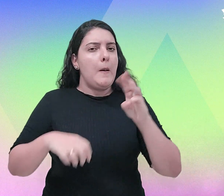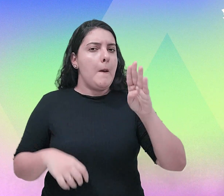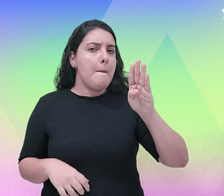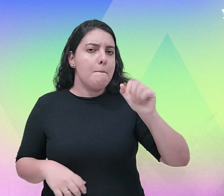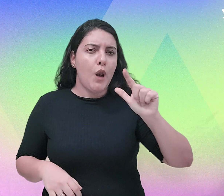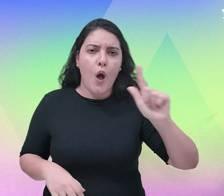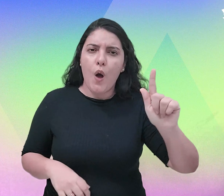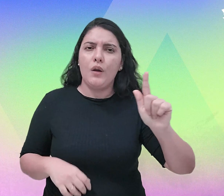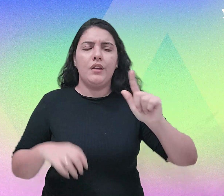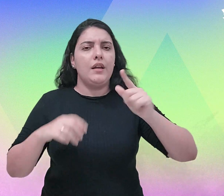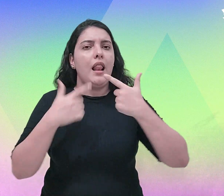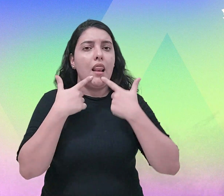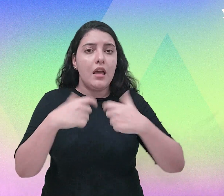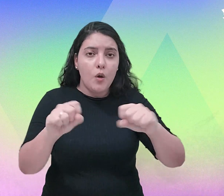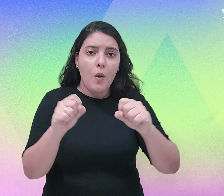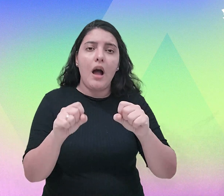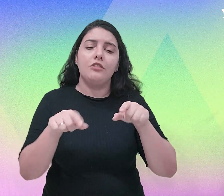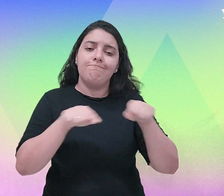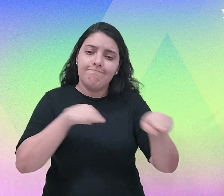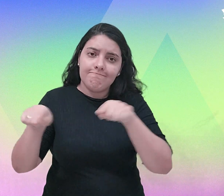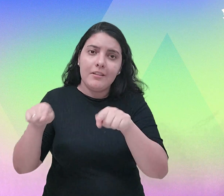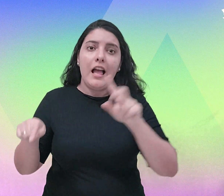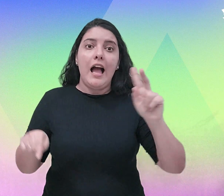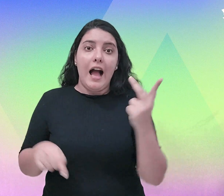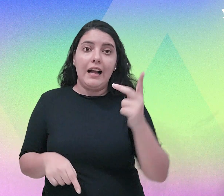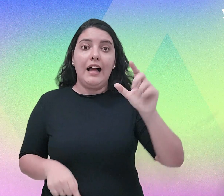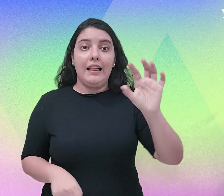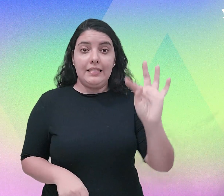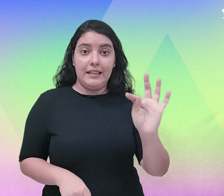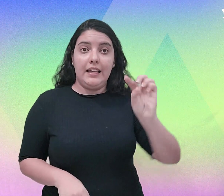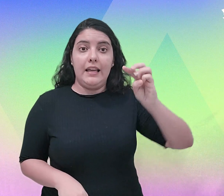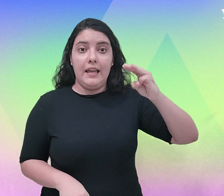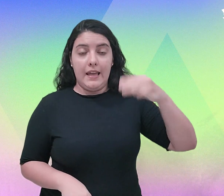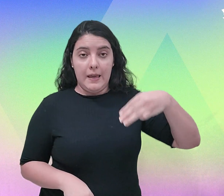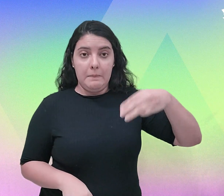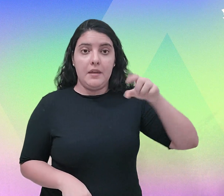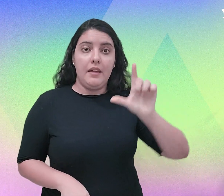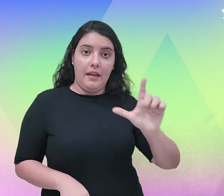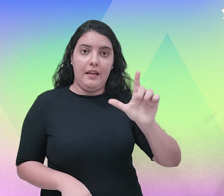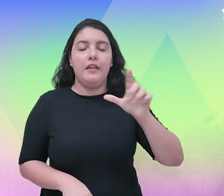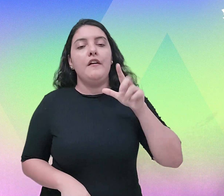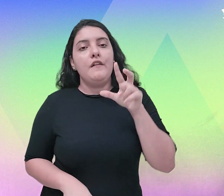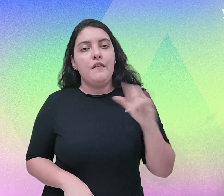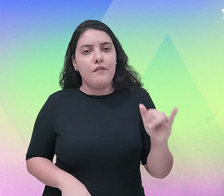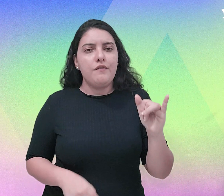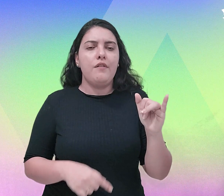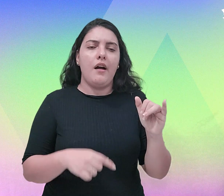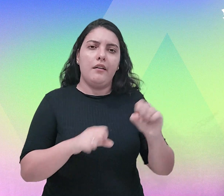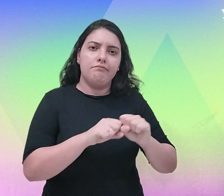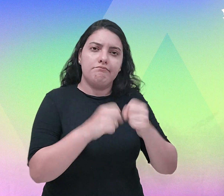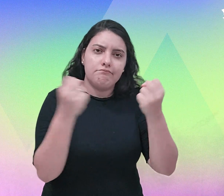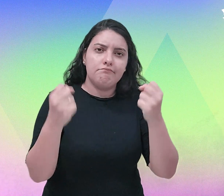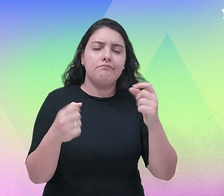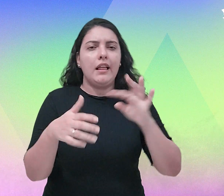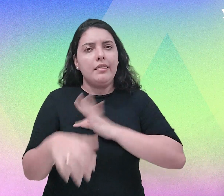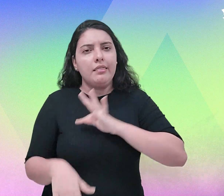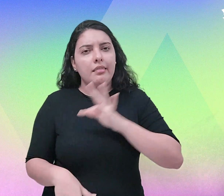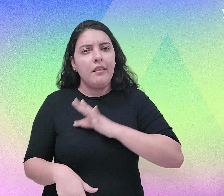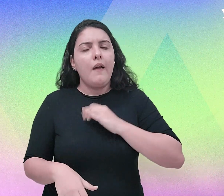utilizando a linguagem de marcação HTML técnicas de quebra de Barreiras atitudinais a importância das